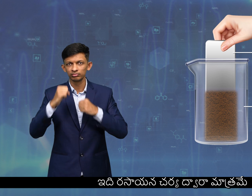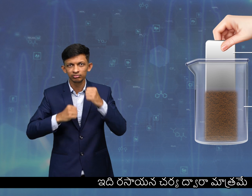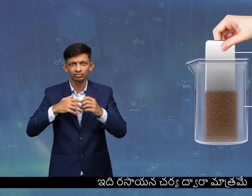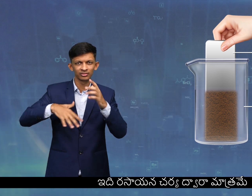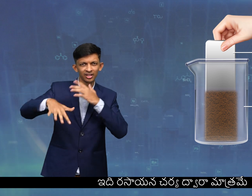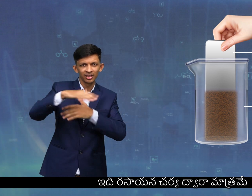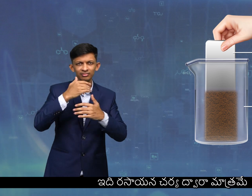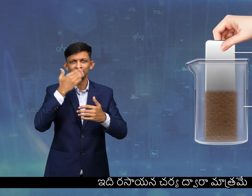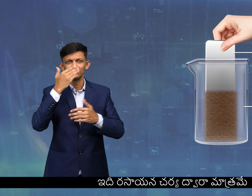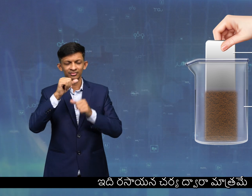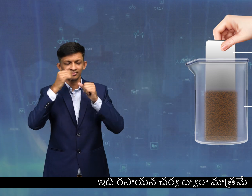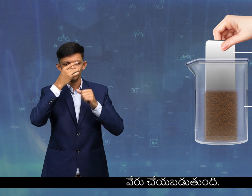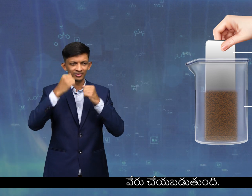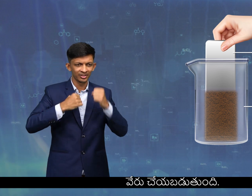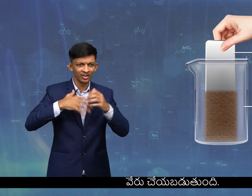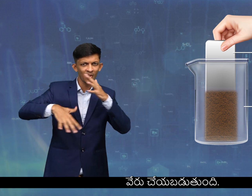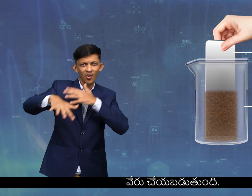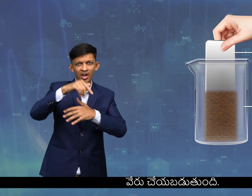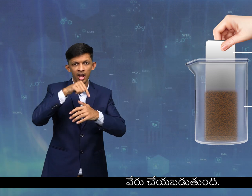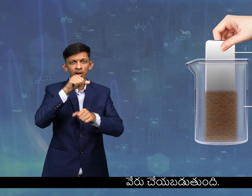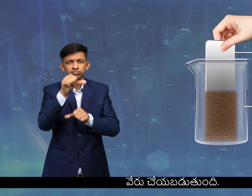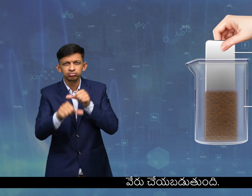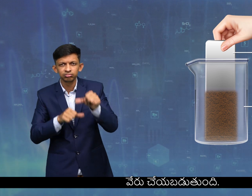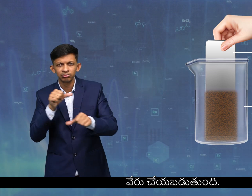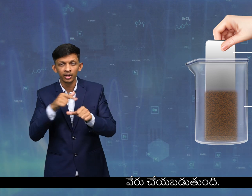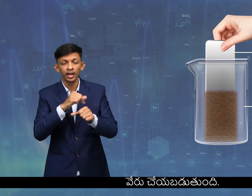రసాయన చర్య ద్వారా మాత్రమే వేరుచేయబడుతుంది.